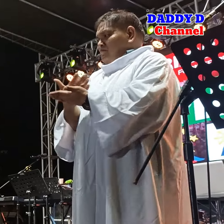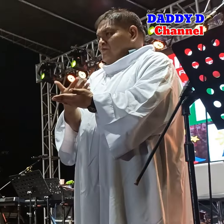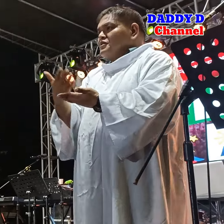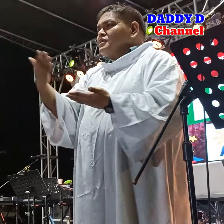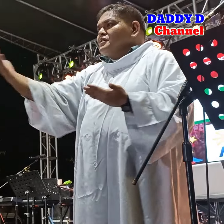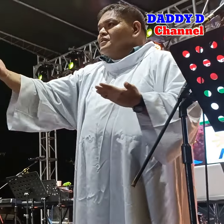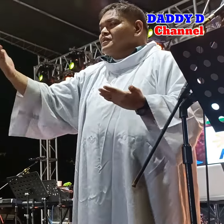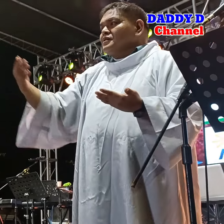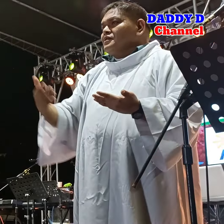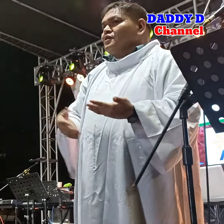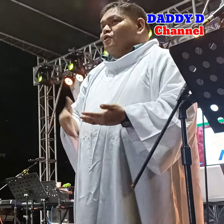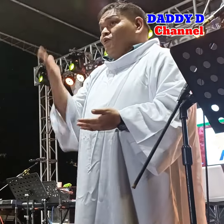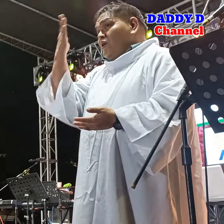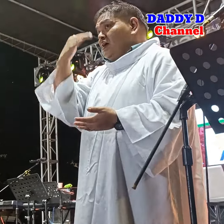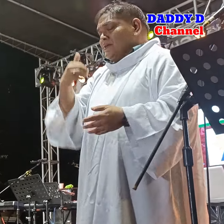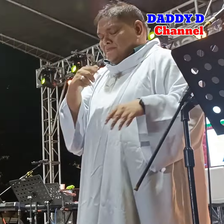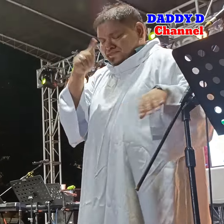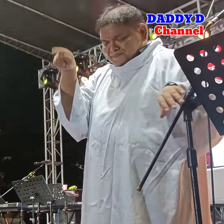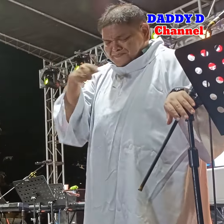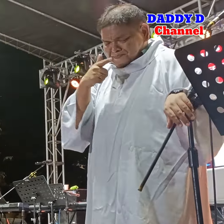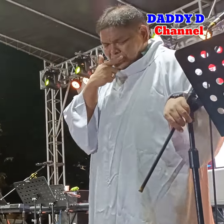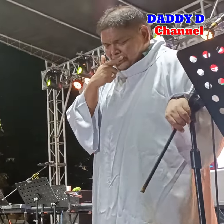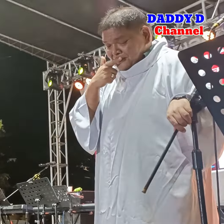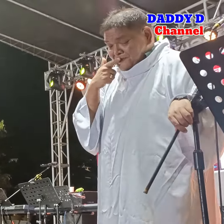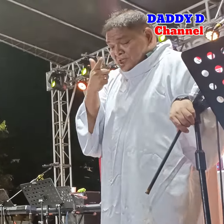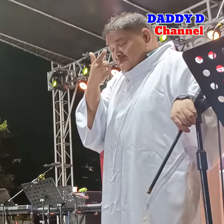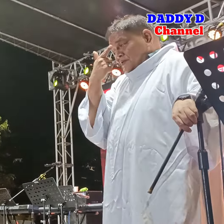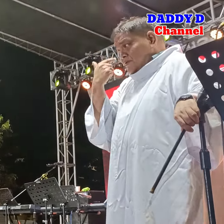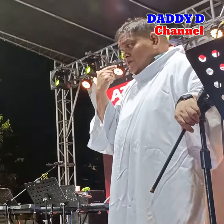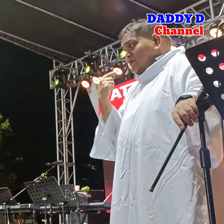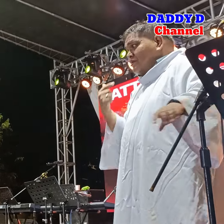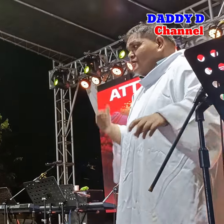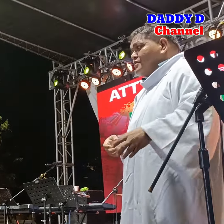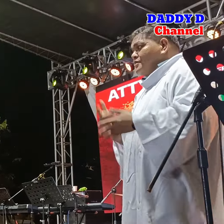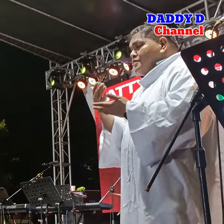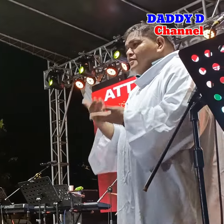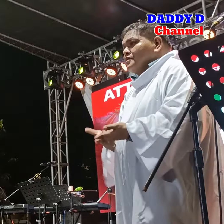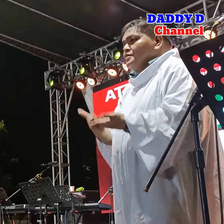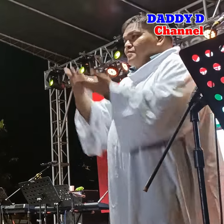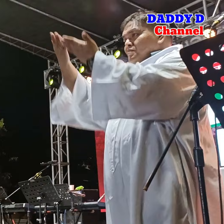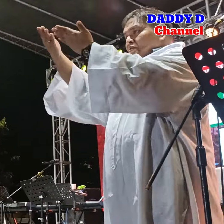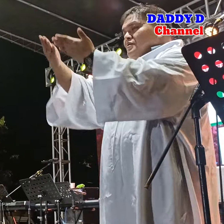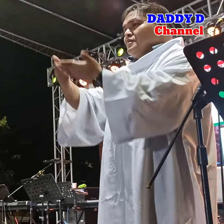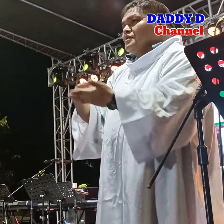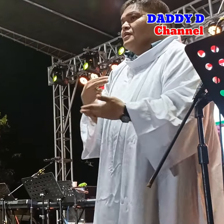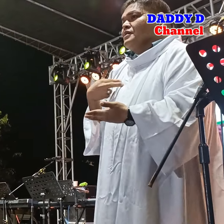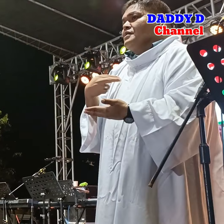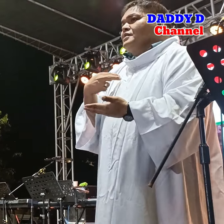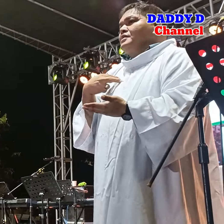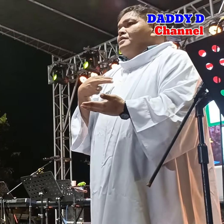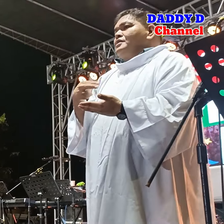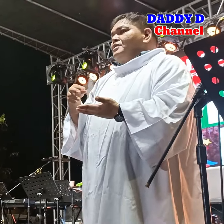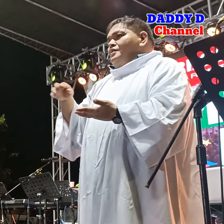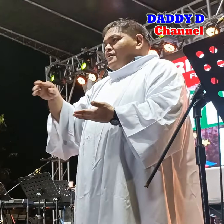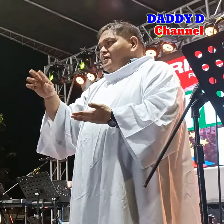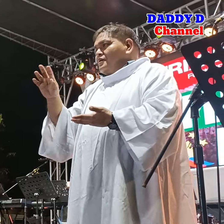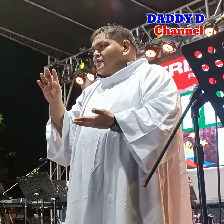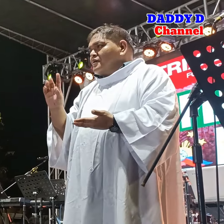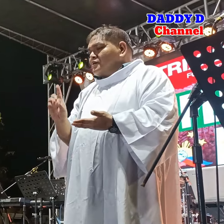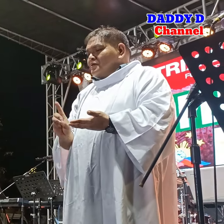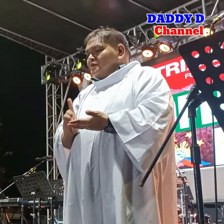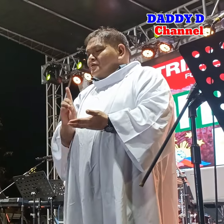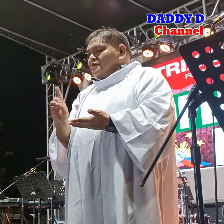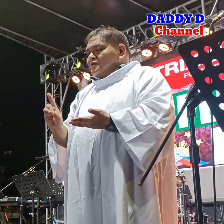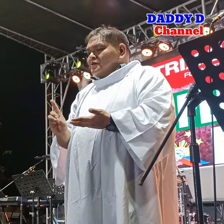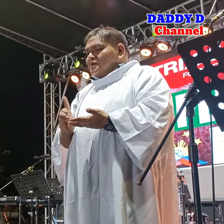bilihin. Alam niyo kung bakit? Kasi pag nag-i-import tayo, ang gamit natin, dolyares.